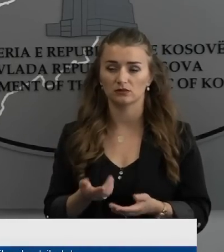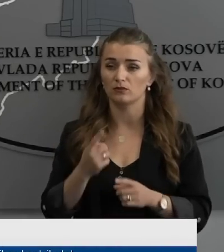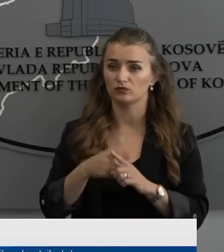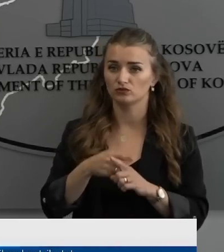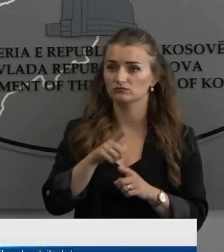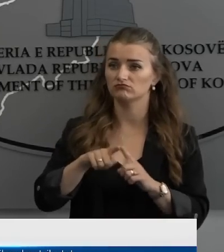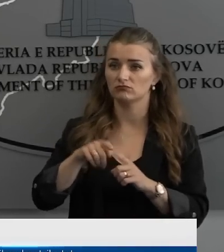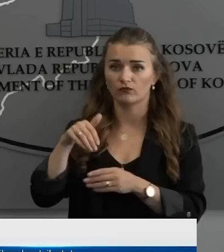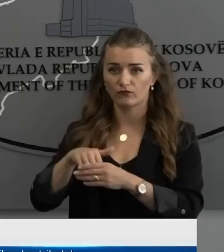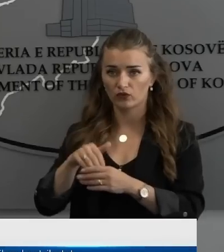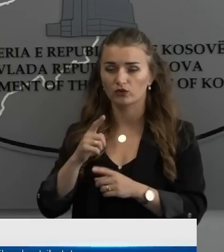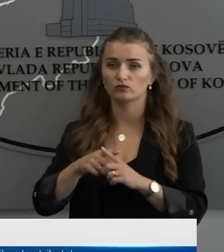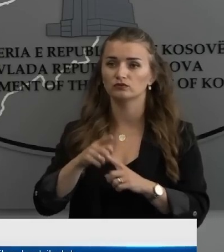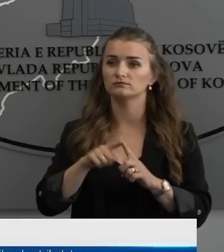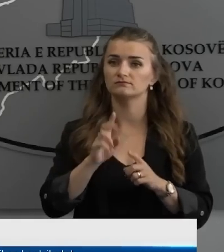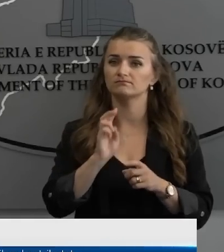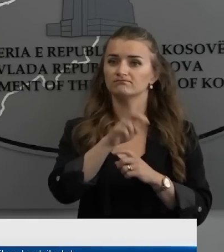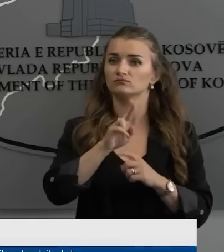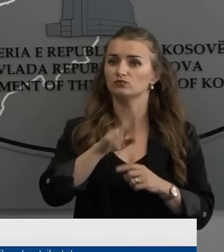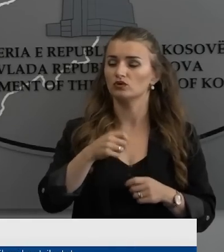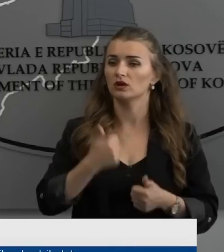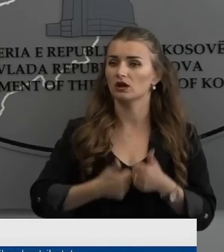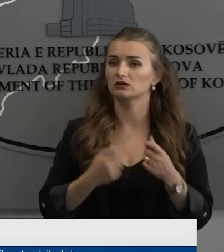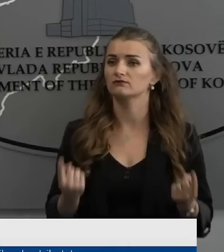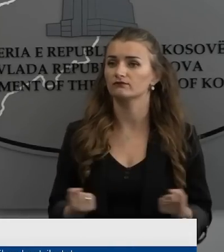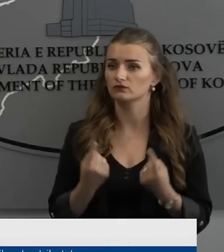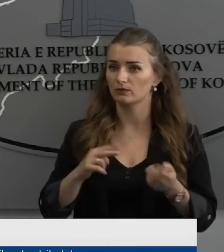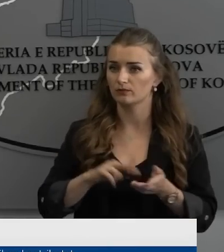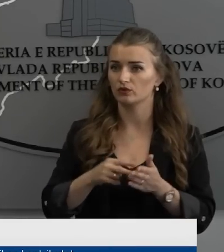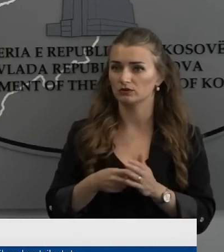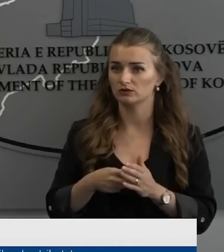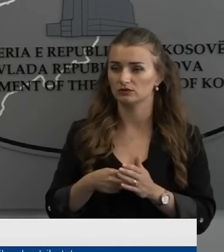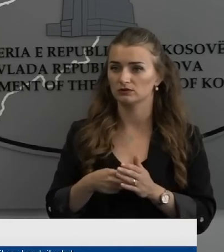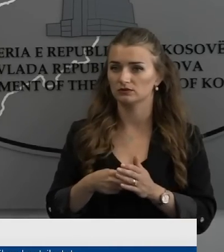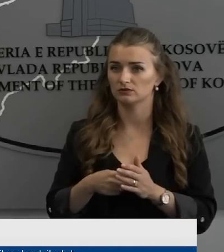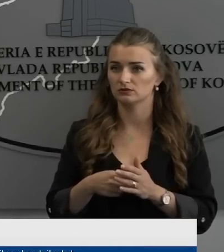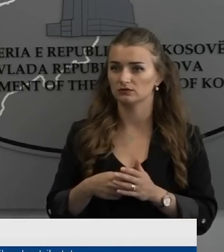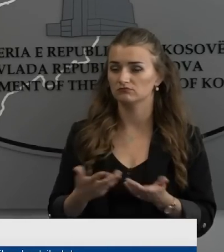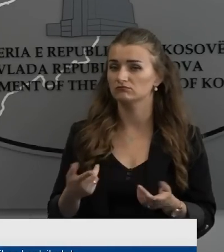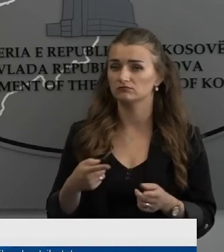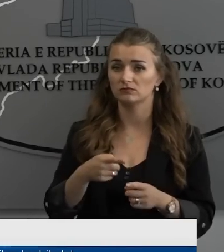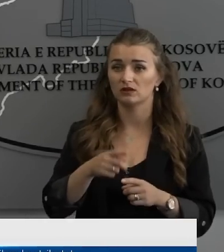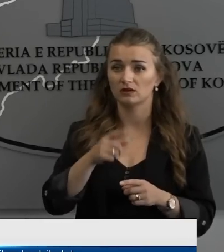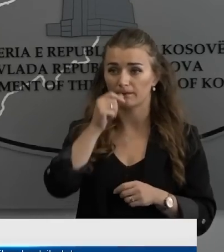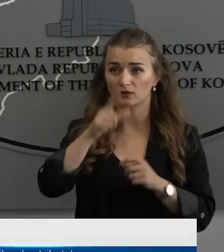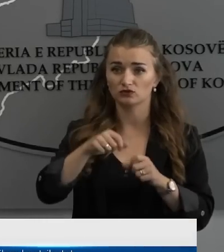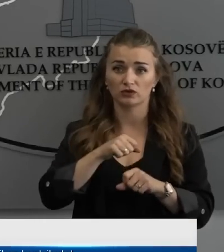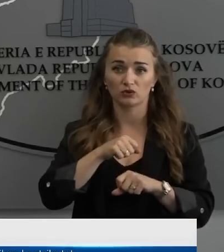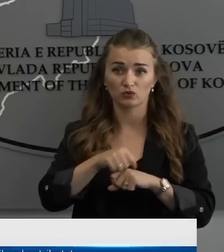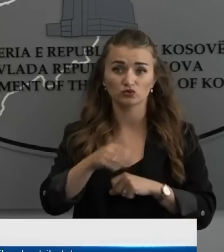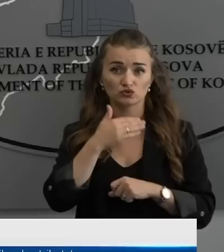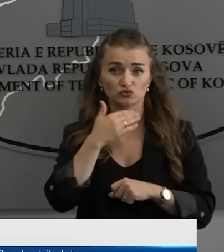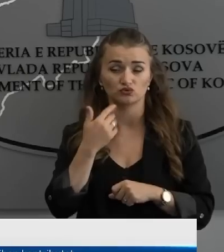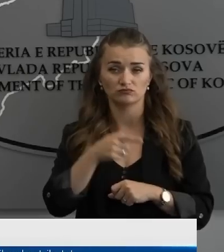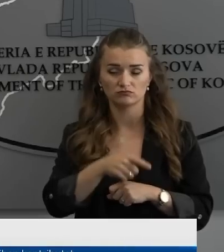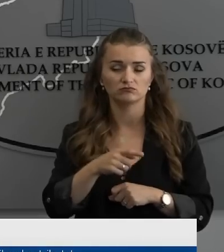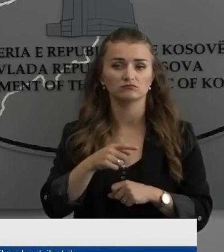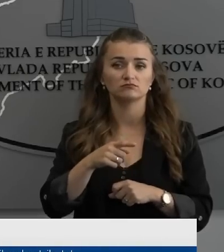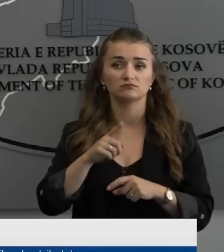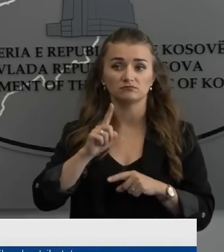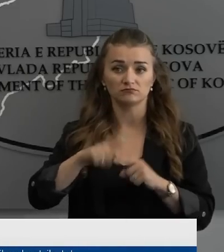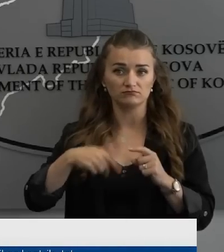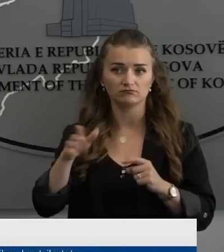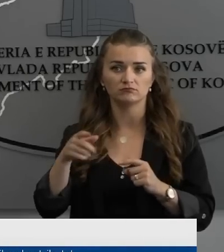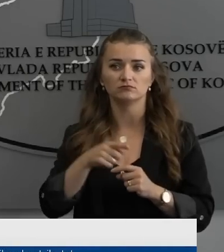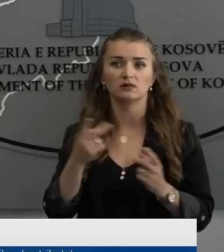si votues, ndihmon shumë largimi nga shoqëria i këtyre ekstremistëve të dhunshëm. Pra, për